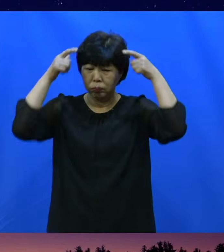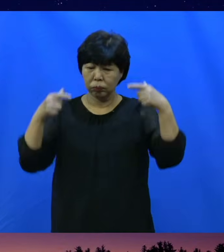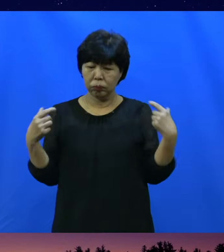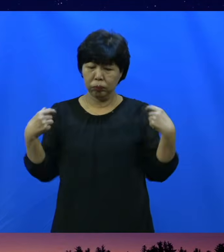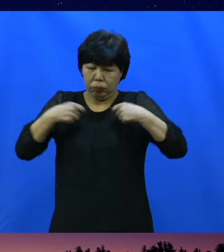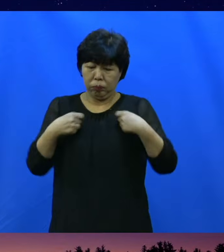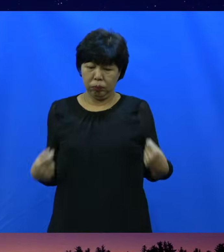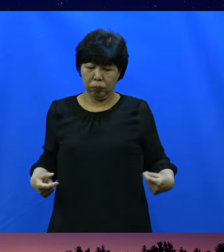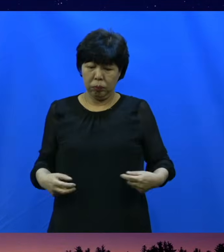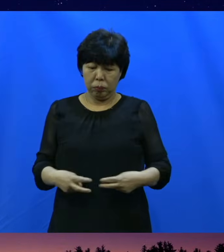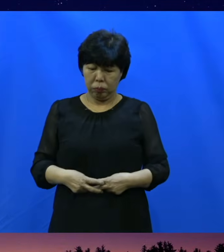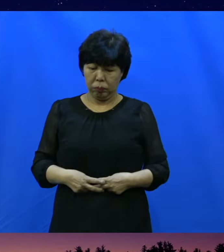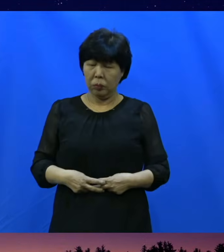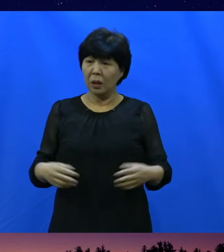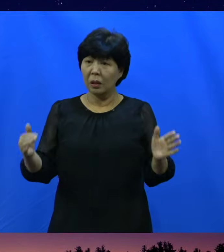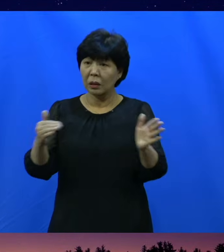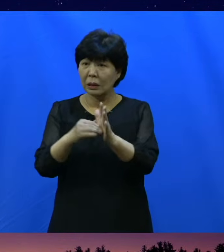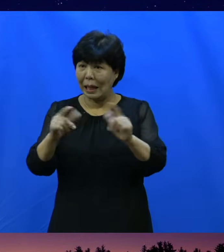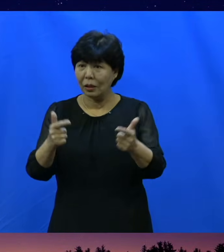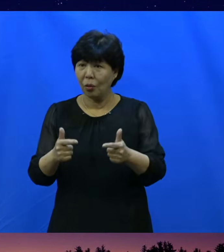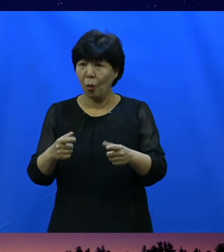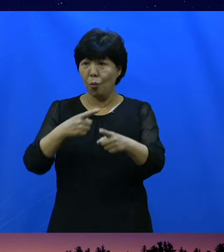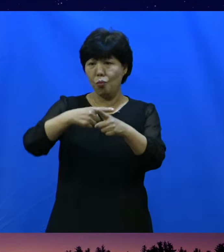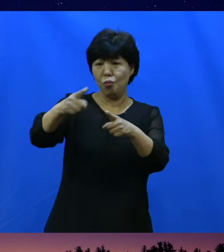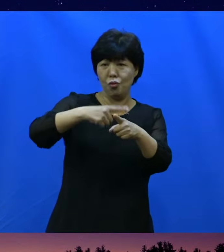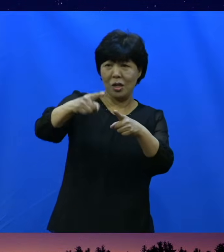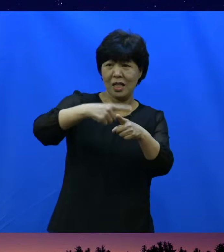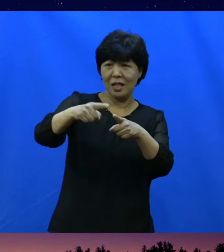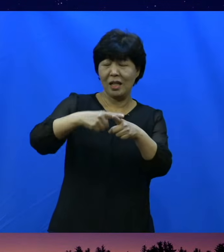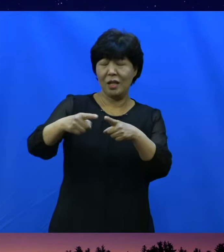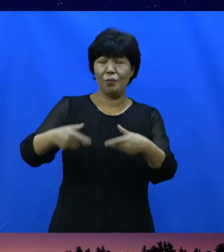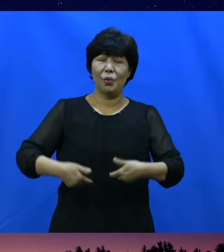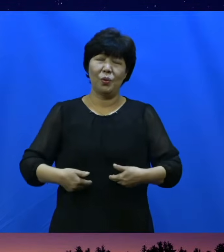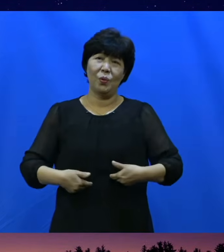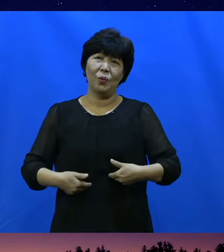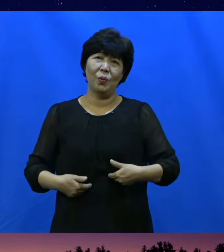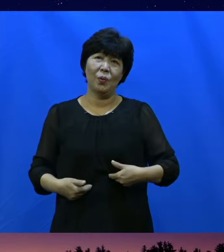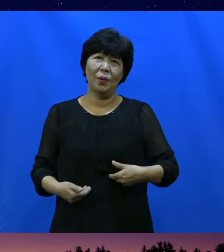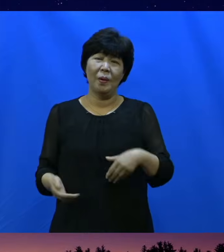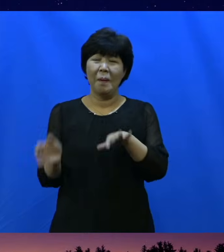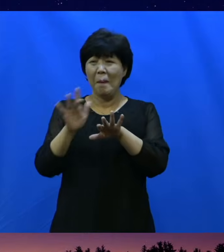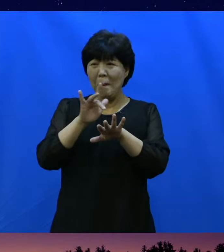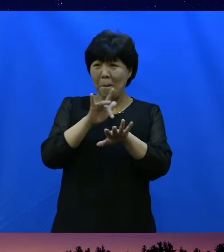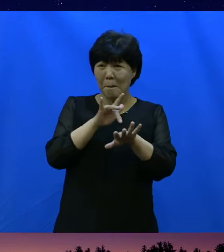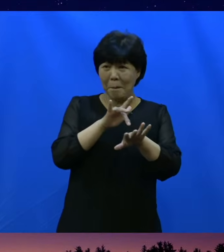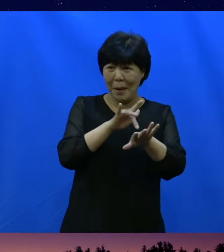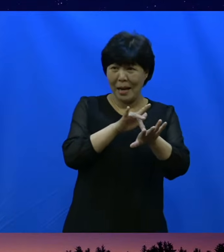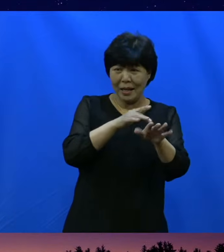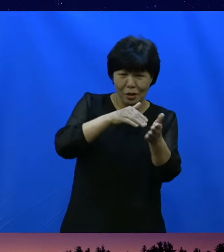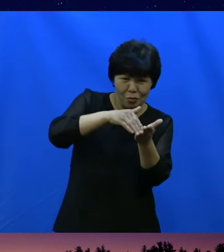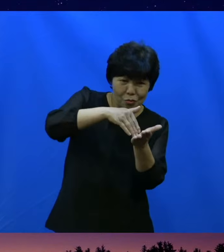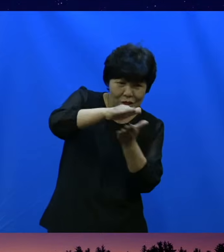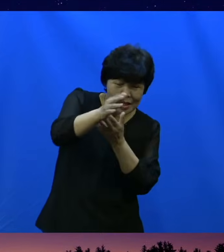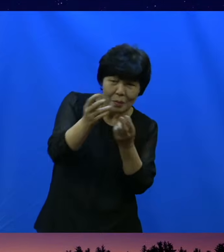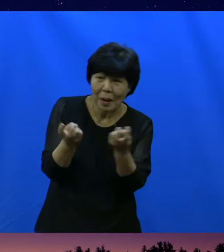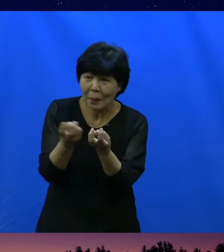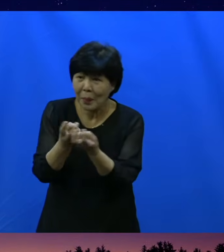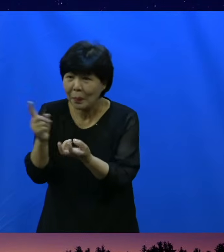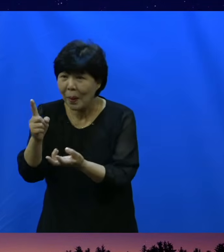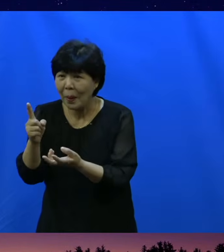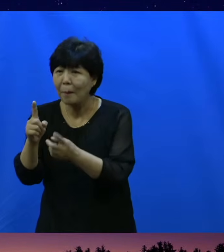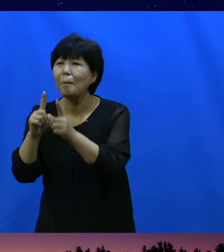마귀를 대항할 수 있는. 이게 마귀가 꼼짝 못하는 게 하나 있어요.